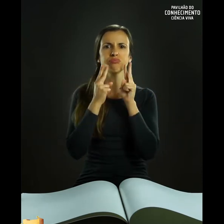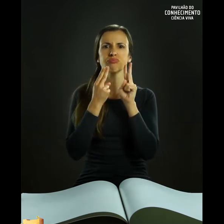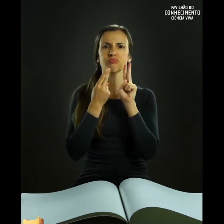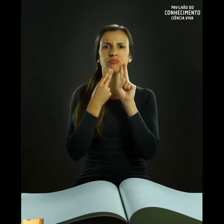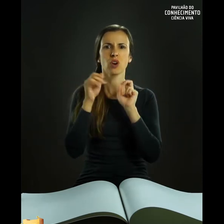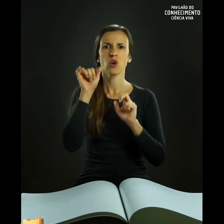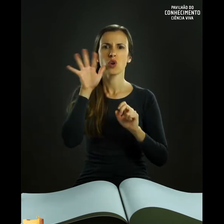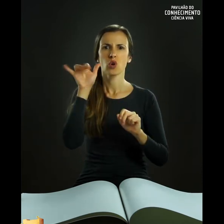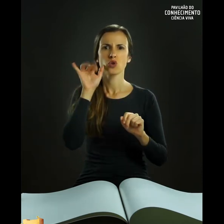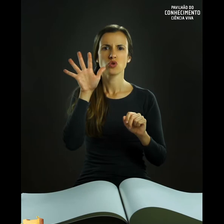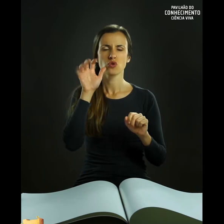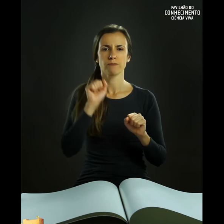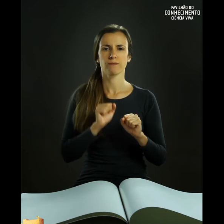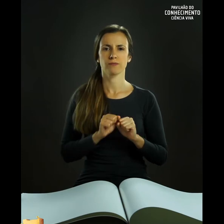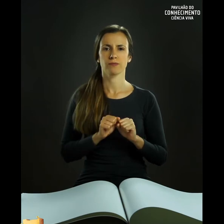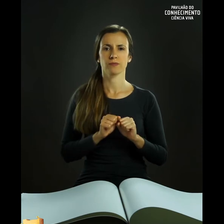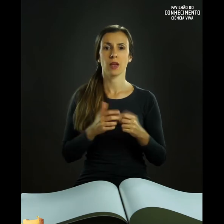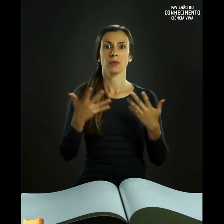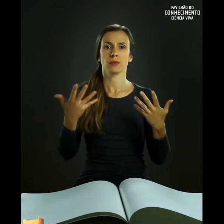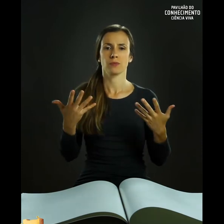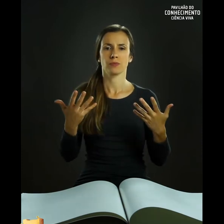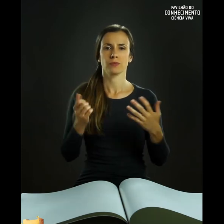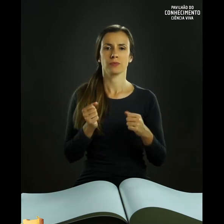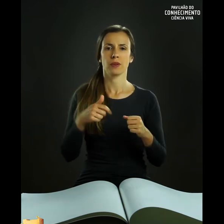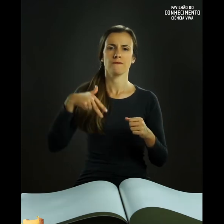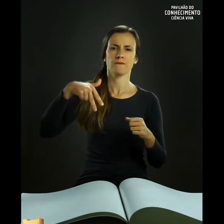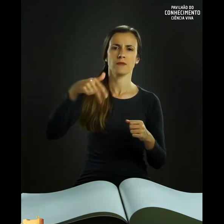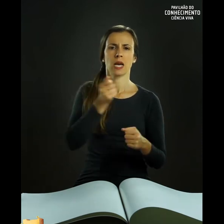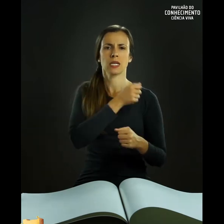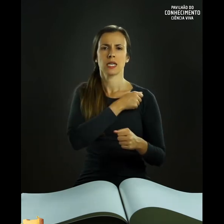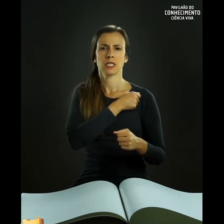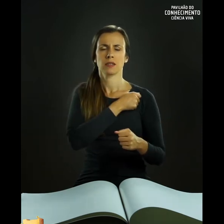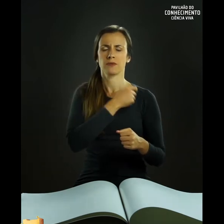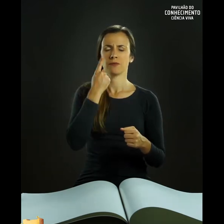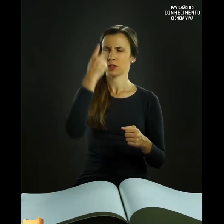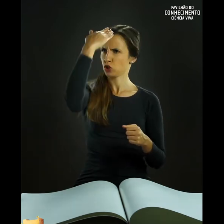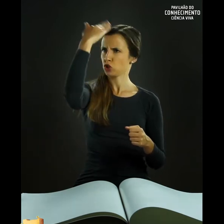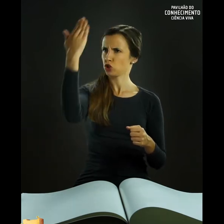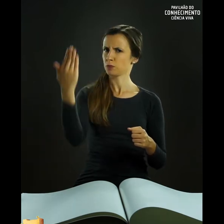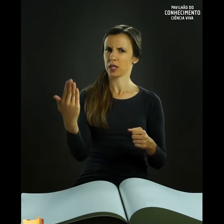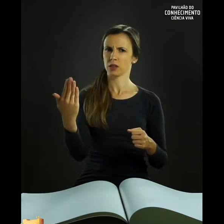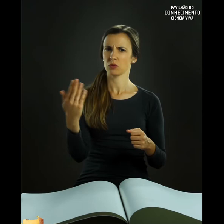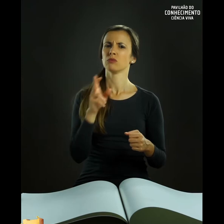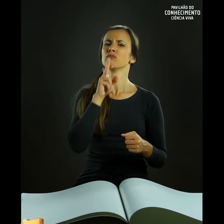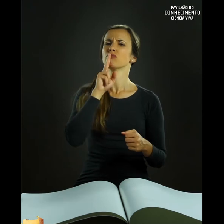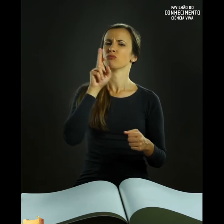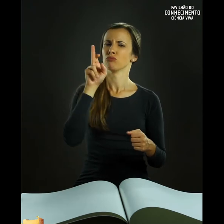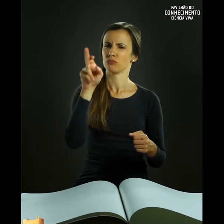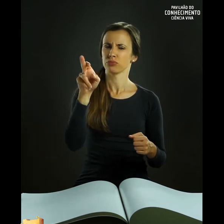Os mineiros, cantando como alienados, meteram-na num caixão transparente como se isso fosse o mais corrente. Passou um príncipe e apaixonou-se